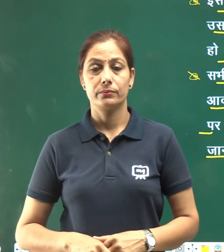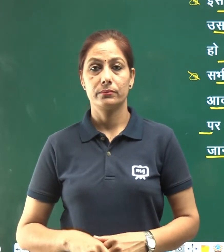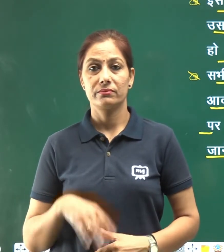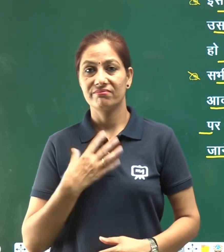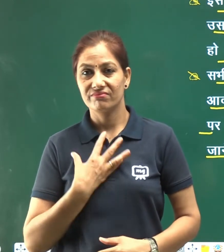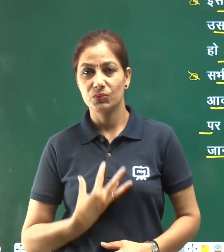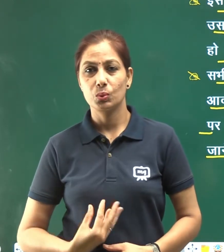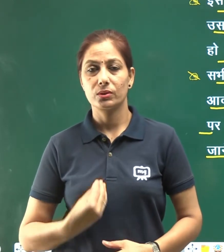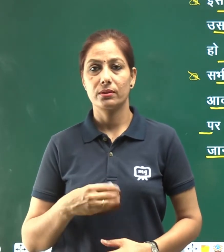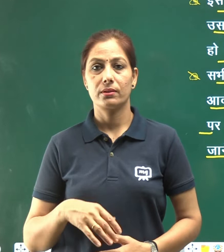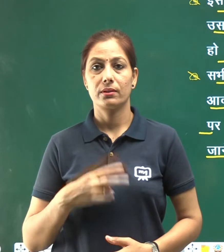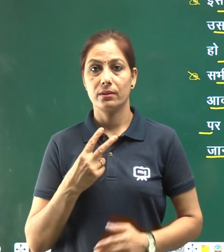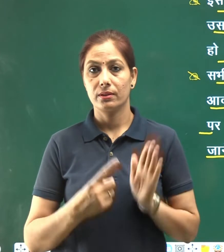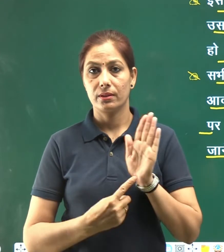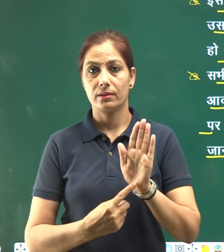जताते हैं।